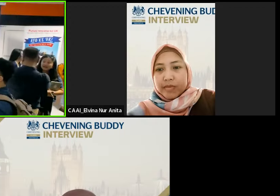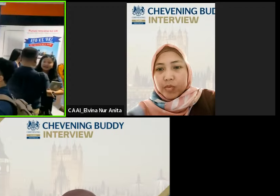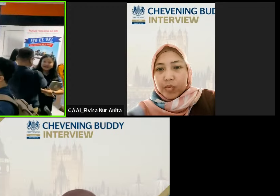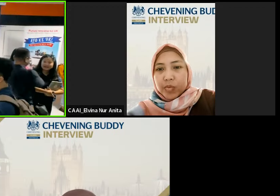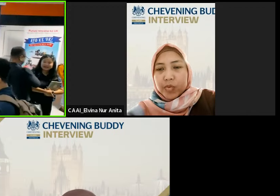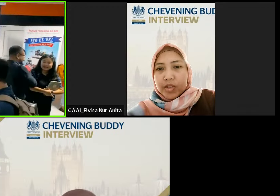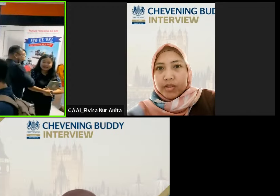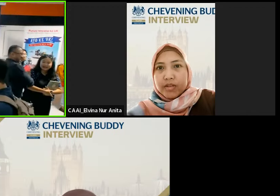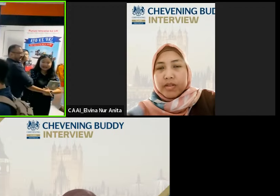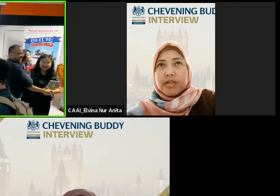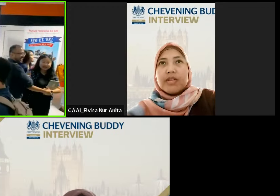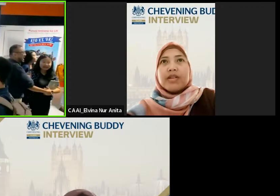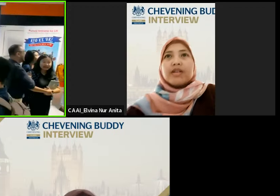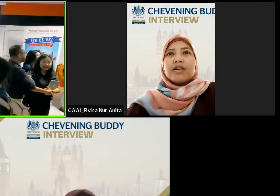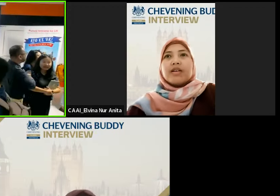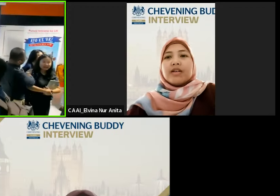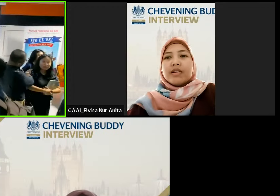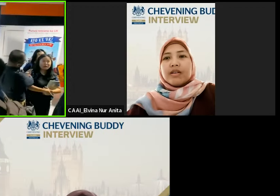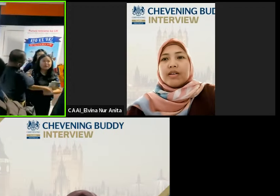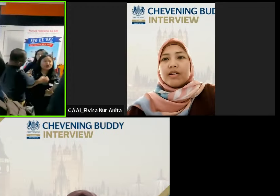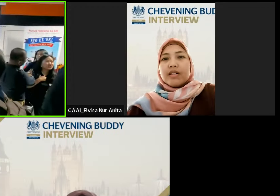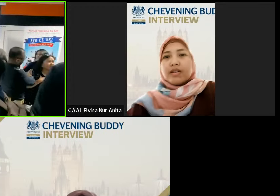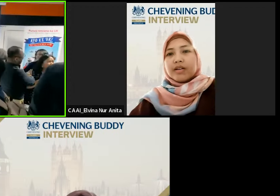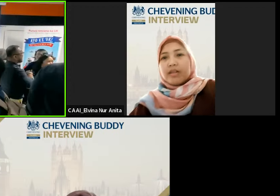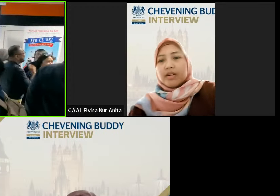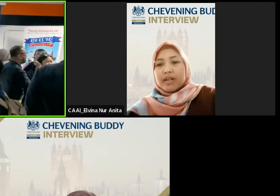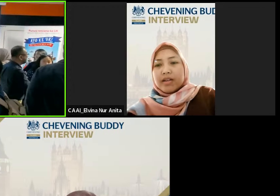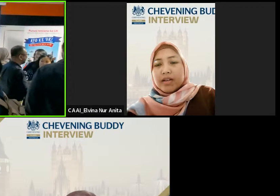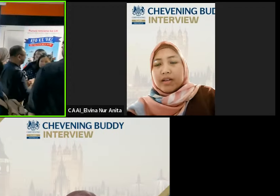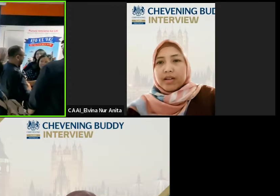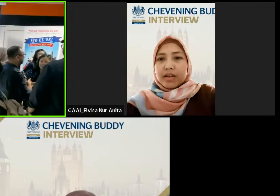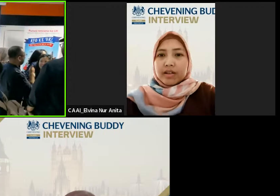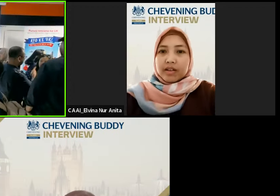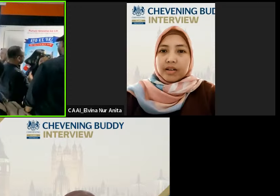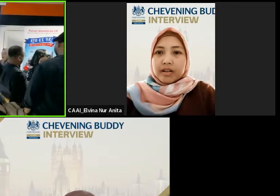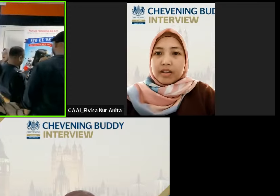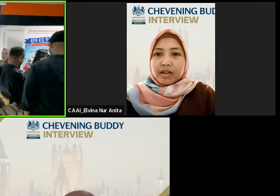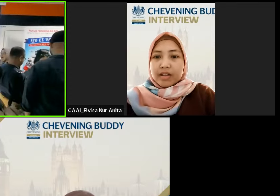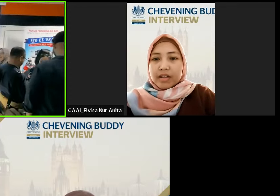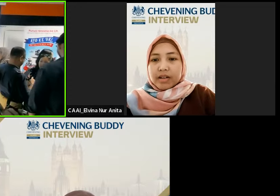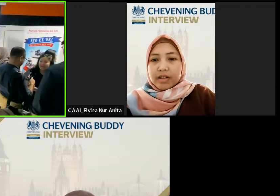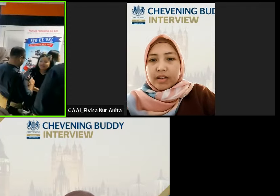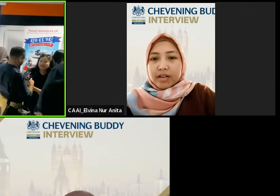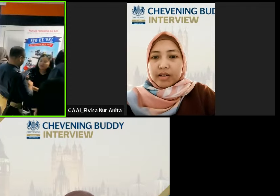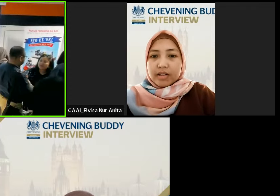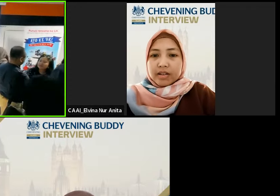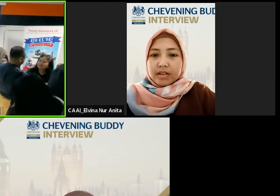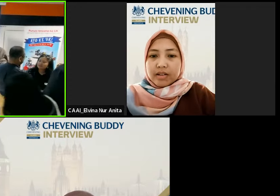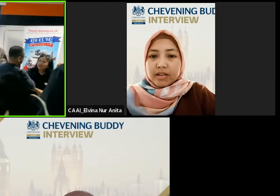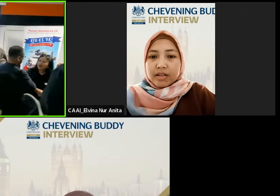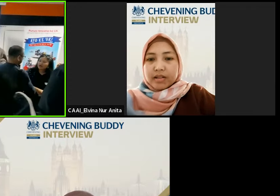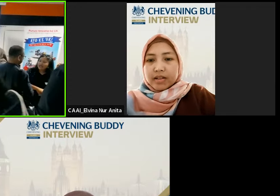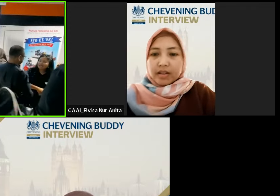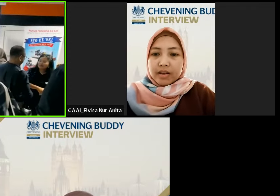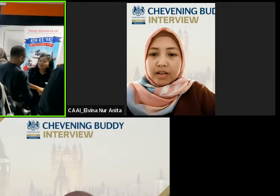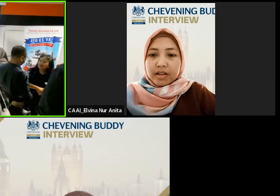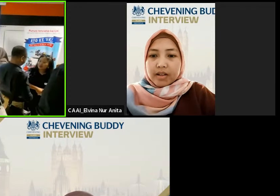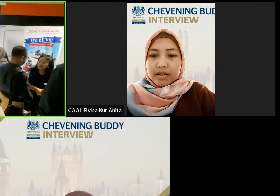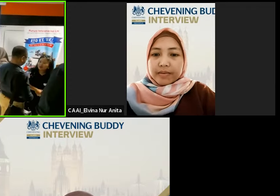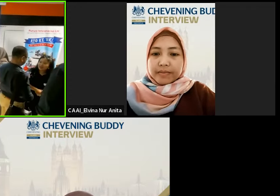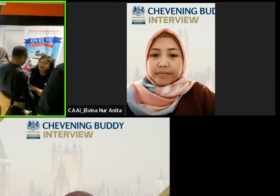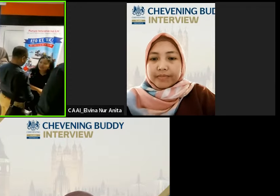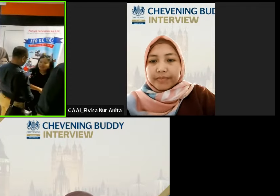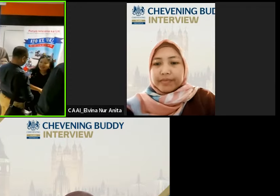ya Halo Kak maaf aku mau tanya buat yang di public Policy di Blackout room yang